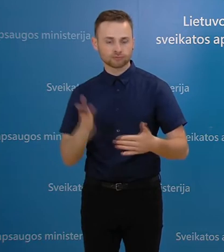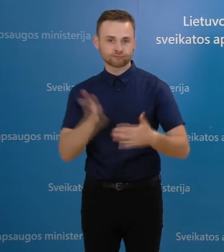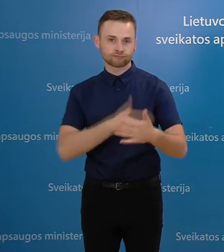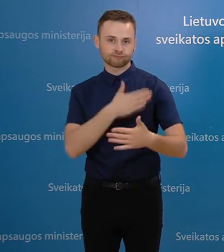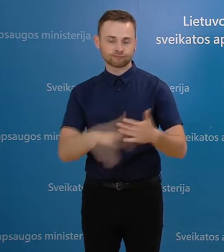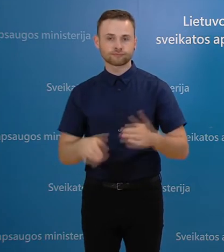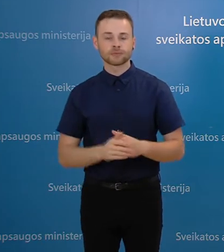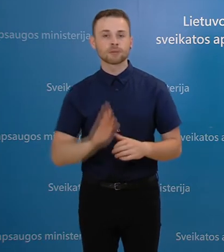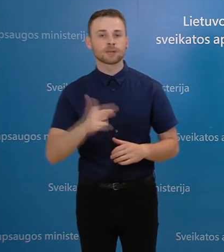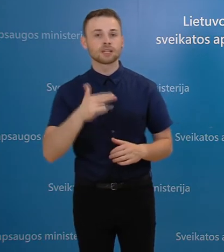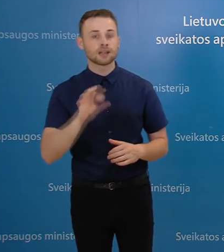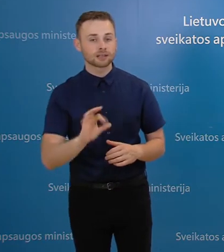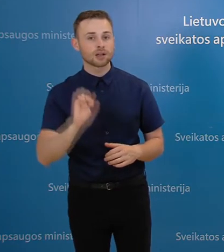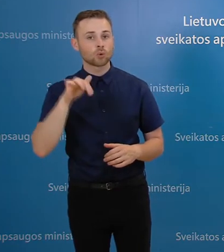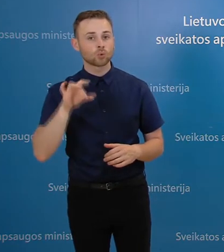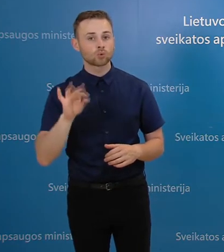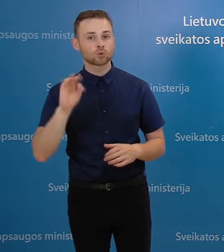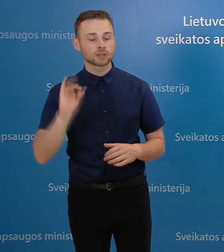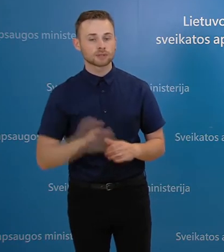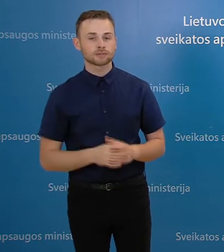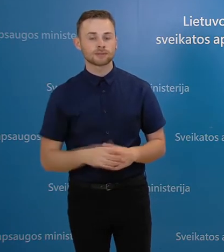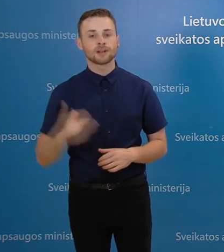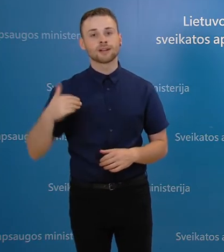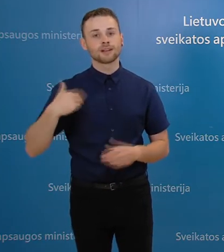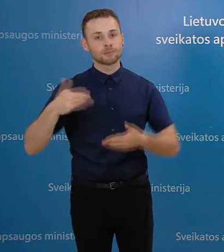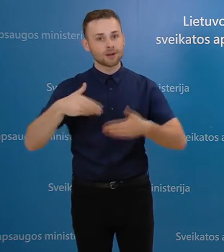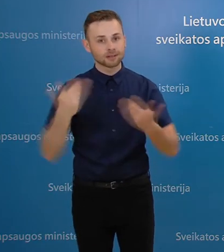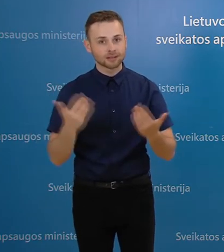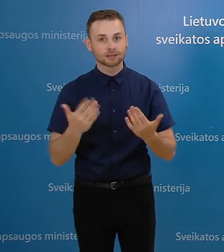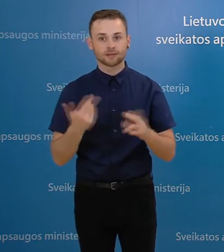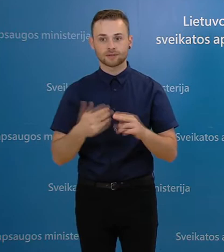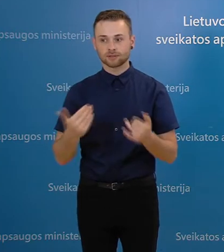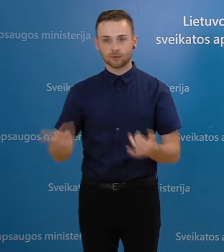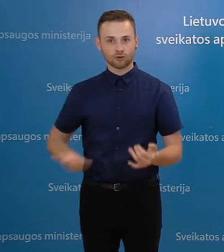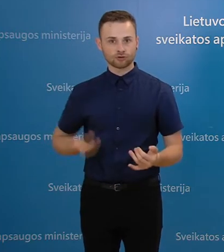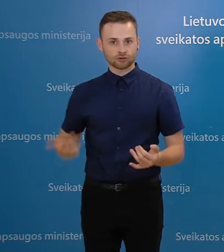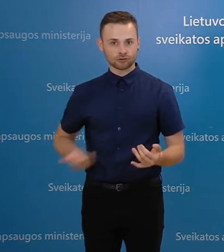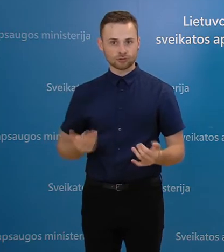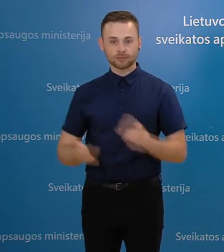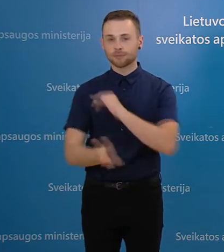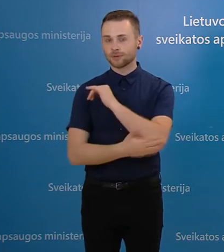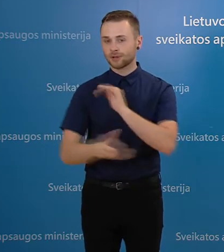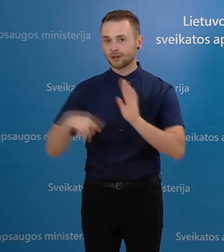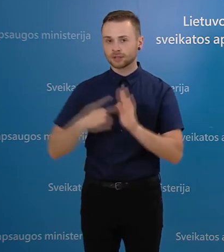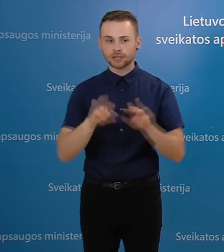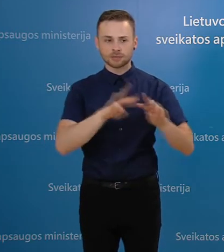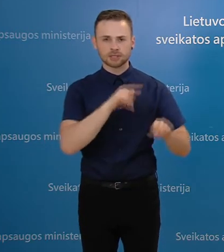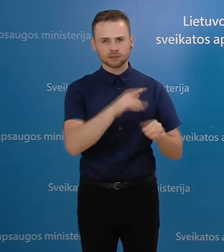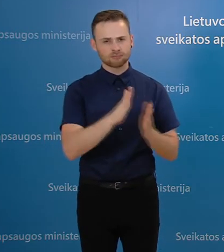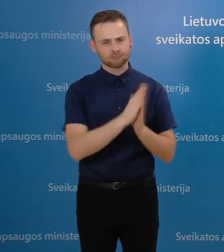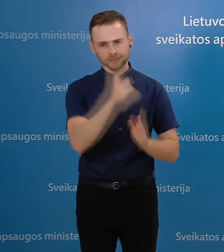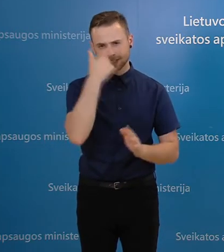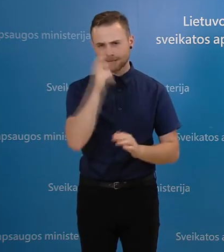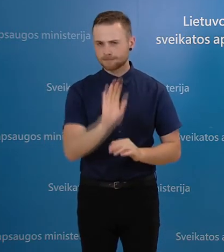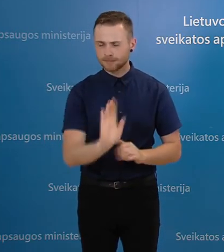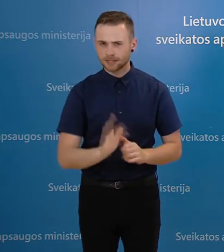BNS. Sveiki, Augustai. Labadiena, kad mane jau iš tų gyvųjų palikot paskutinį klausimą, ministrė, nesupykit, bet du labai svarbus